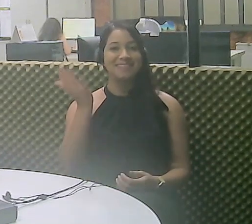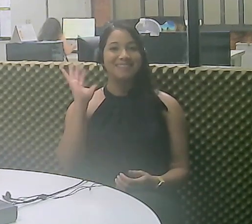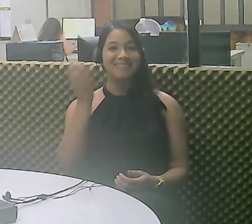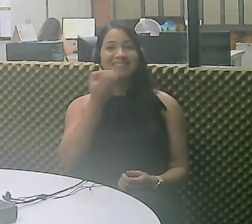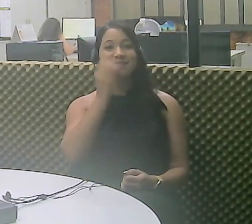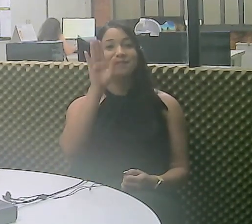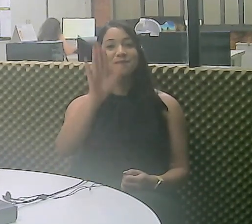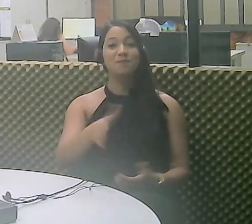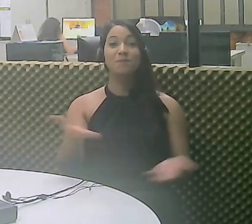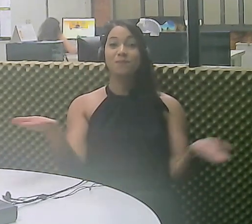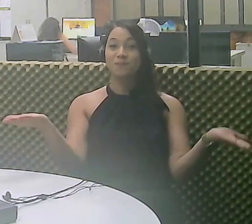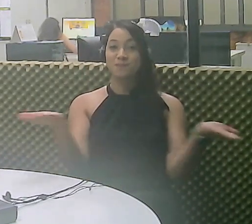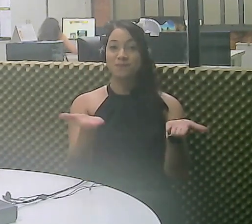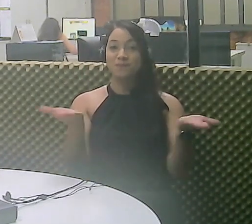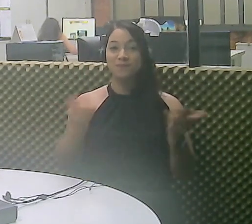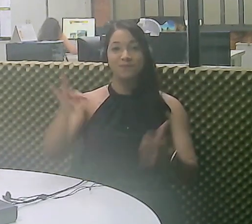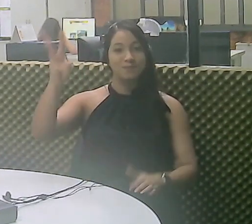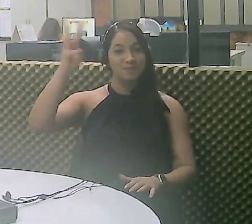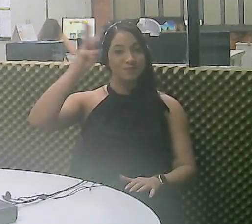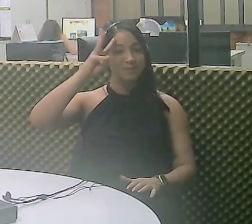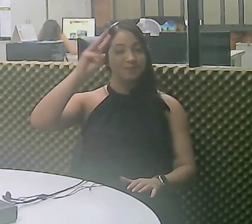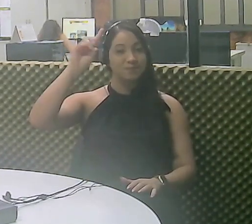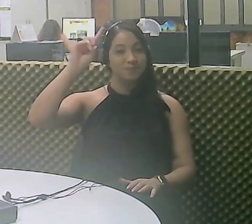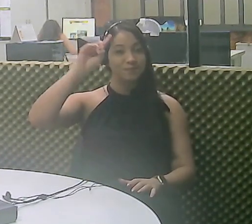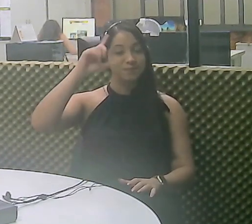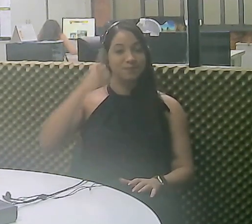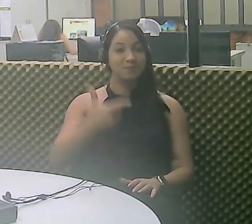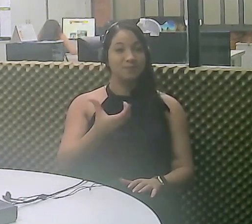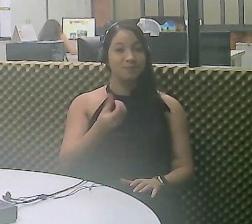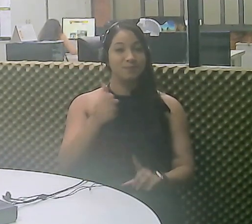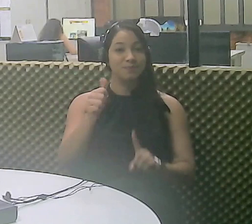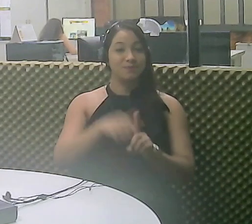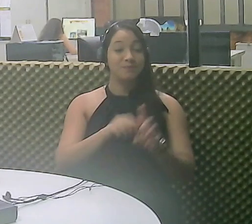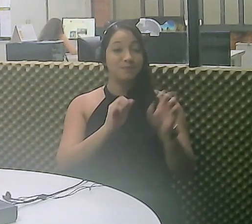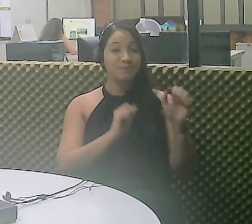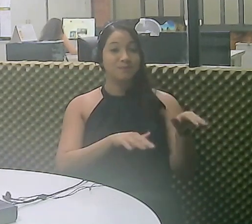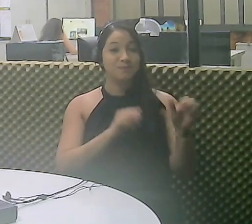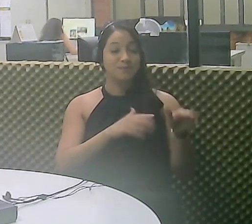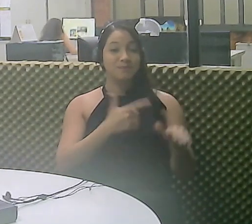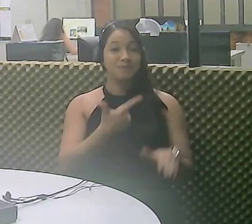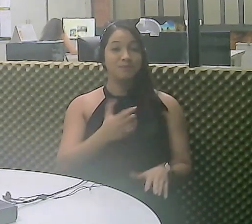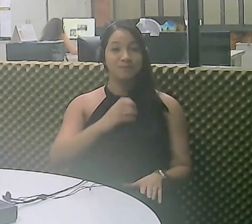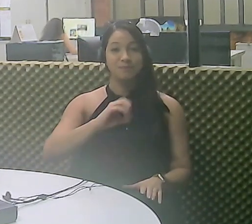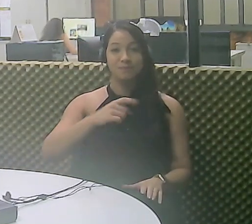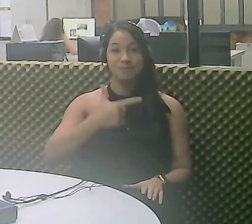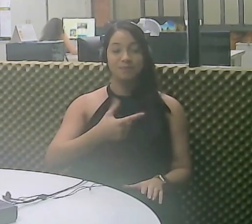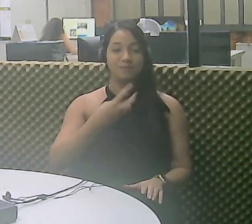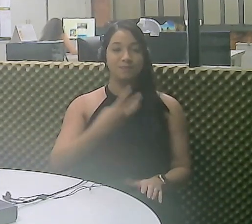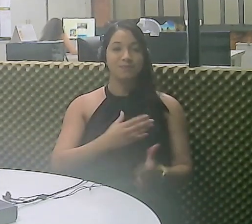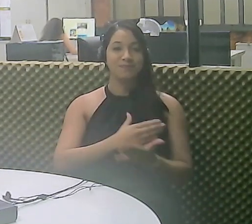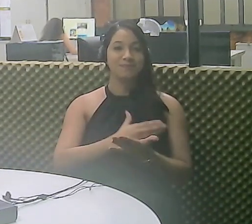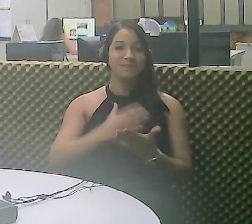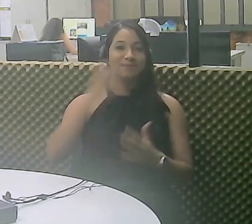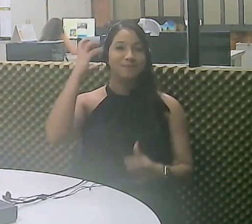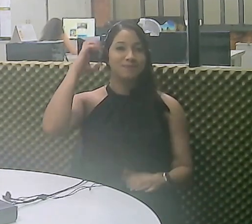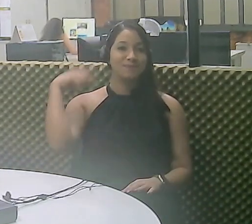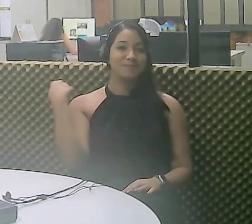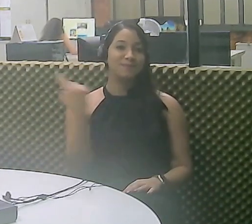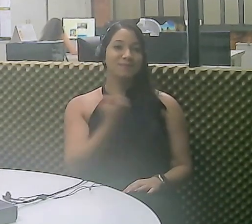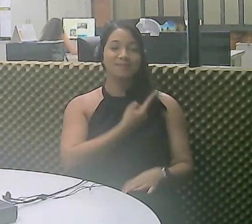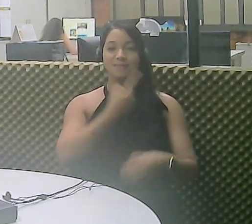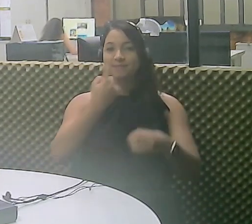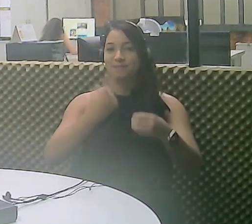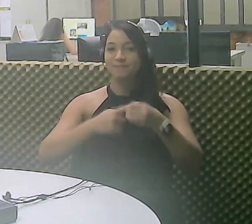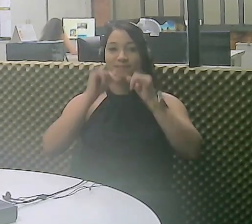Olá, boa tarde. Hoje é terça-feira, dia 26 de setembro de 2023. Está no ar a Rádio Nossa Cidade